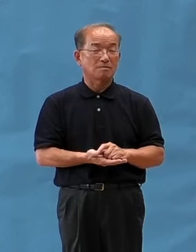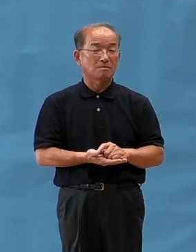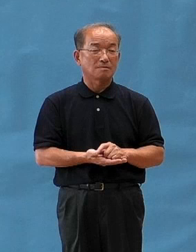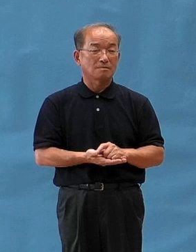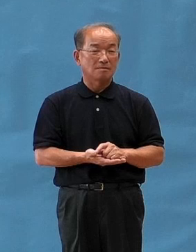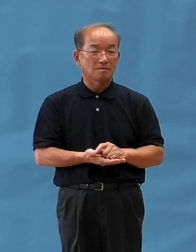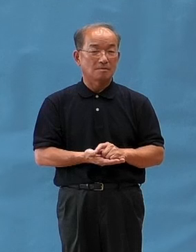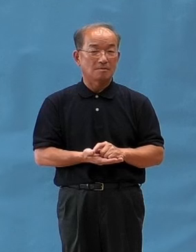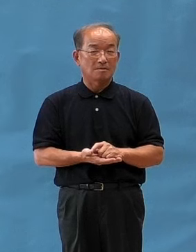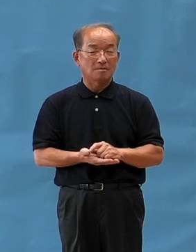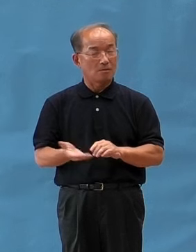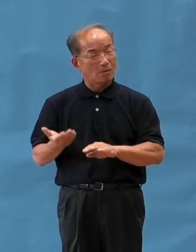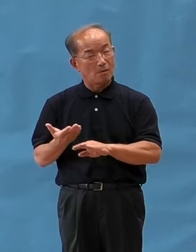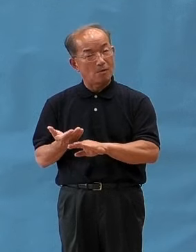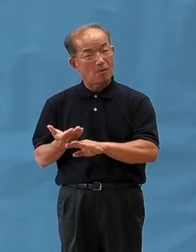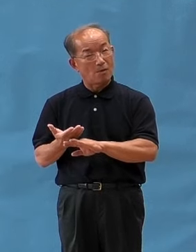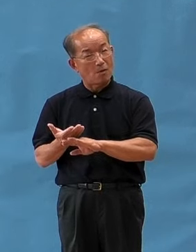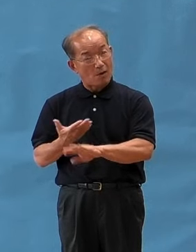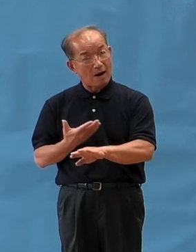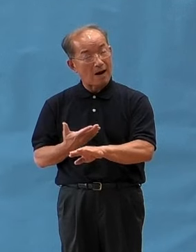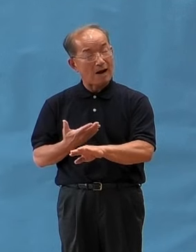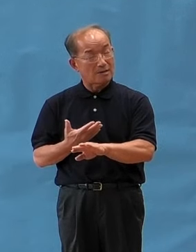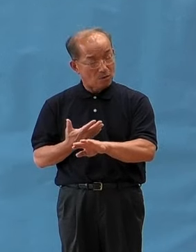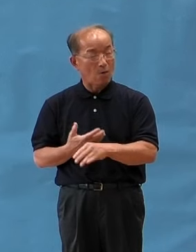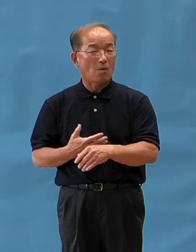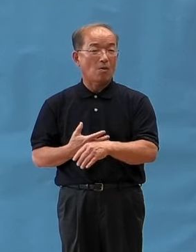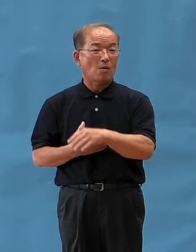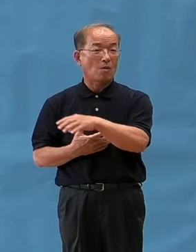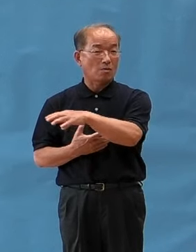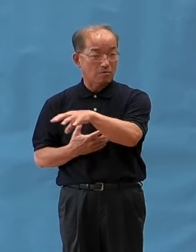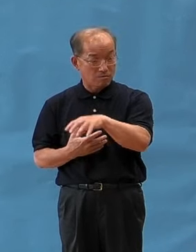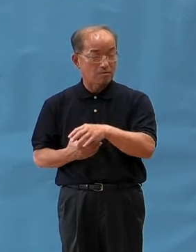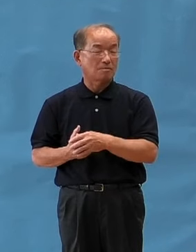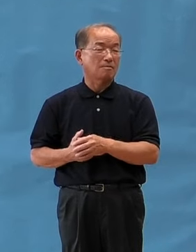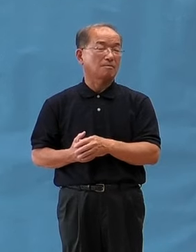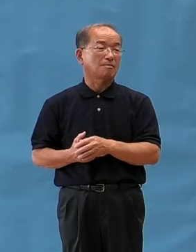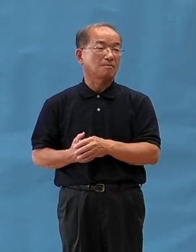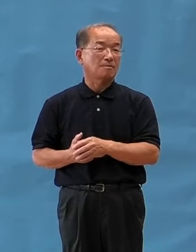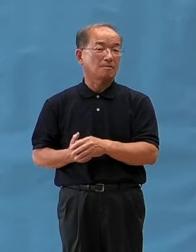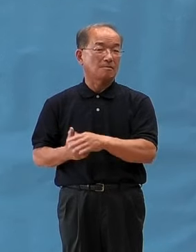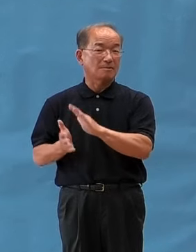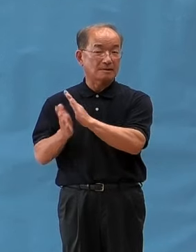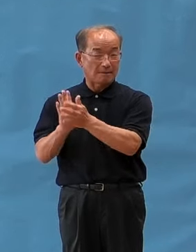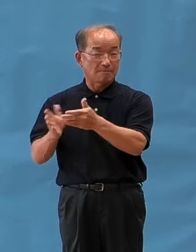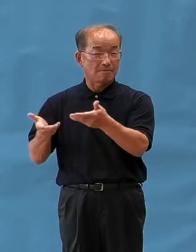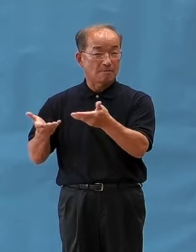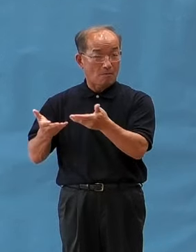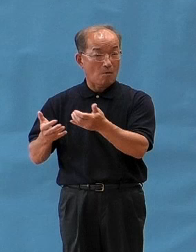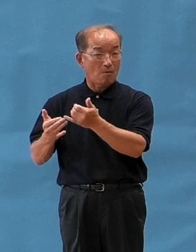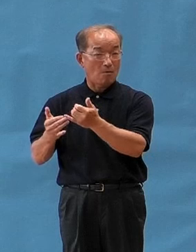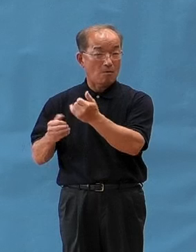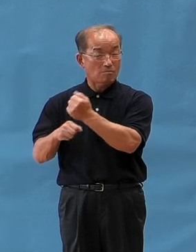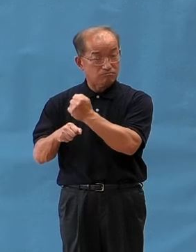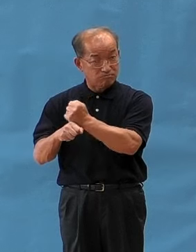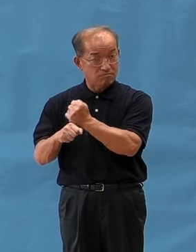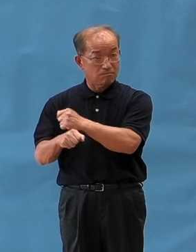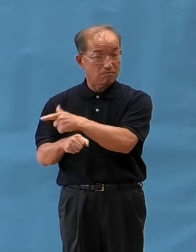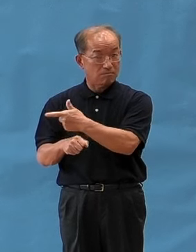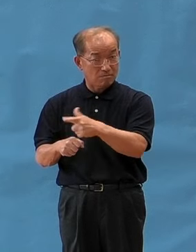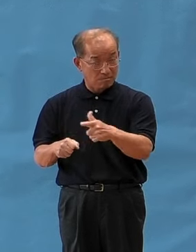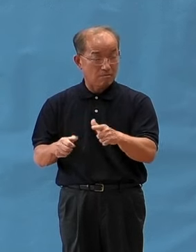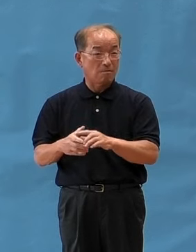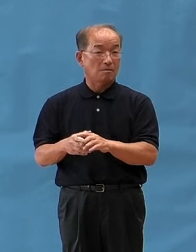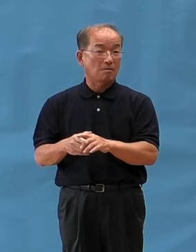他の県産品とか、その他の県産品の個人サイトとか個別の商品の商店のサイト